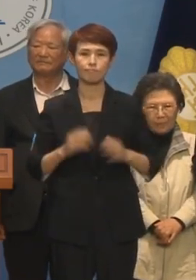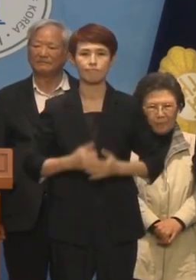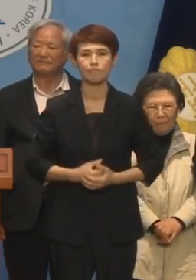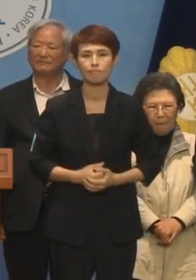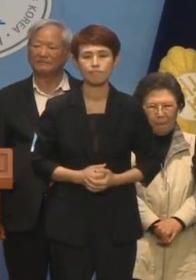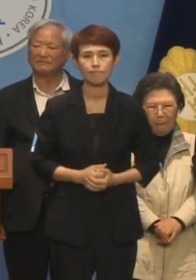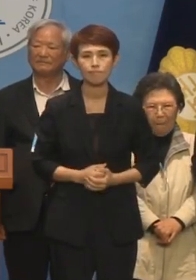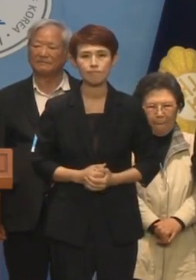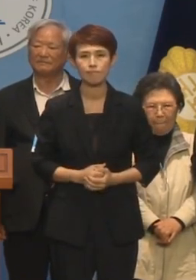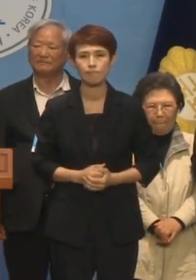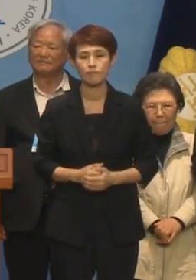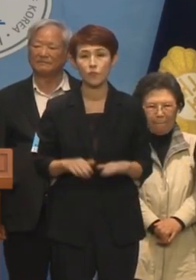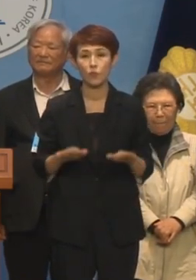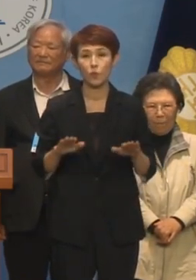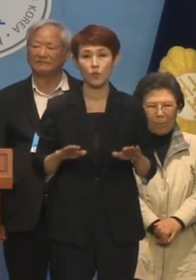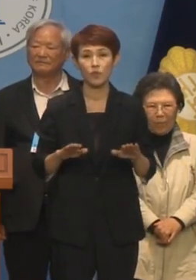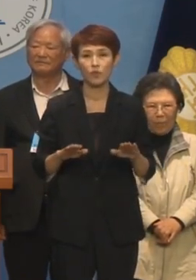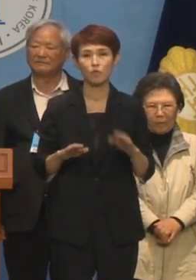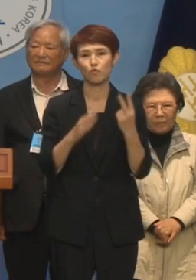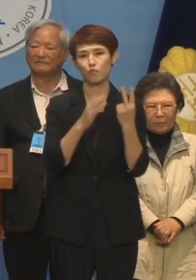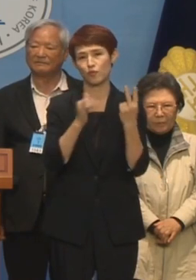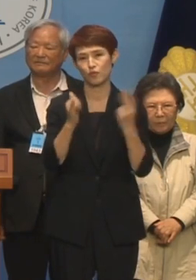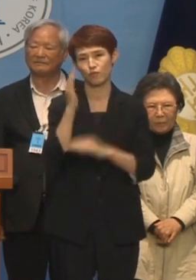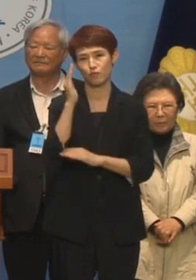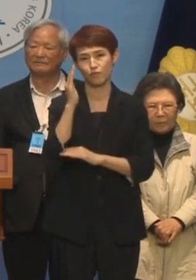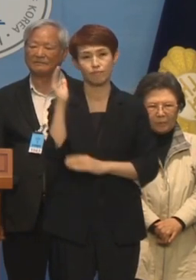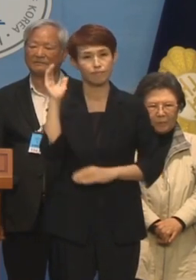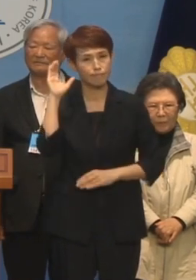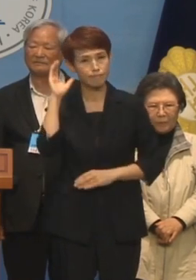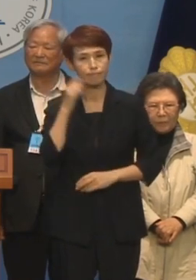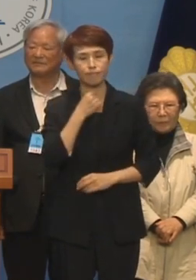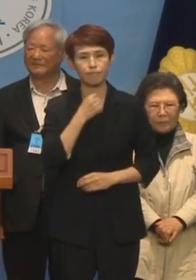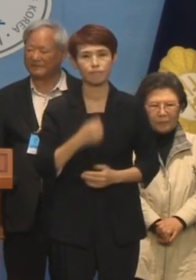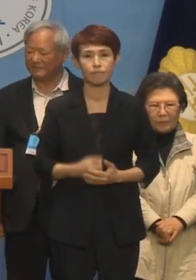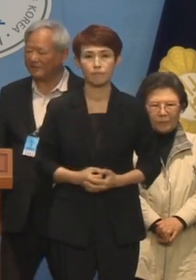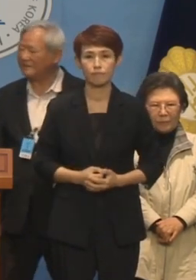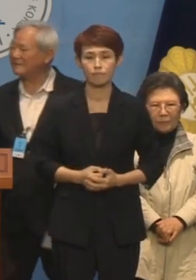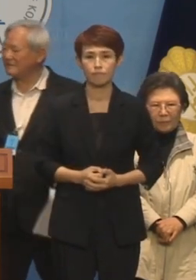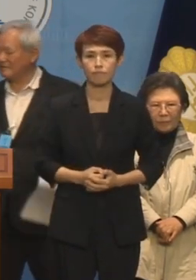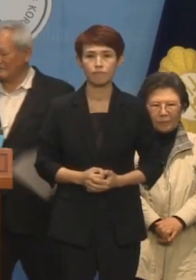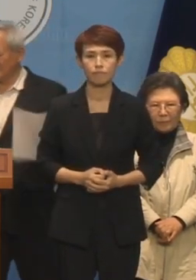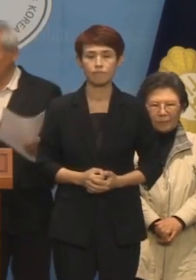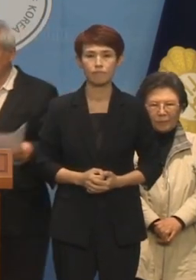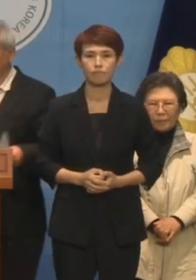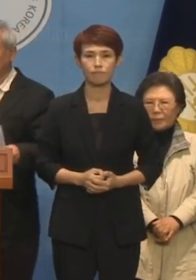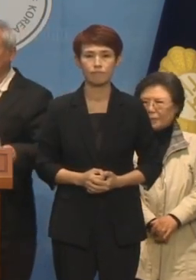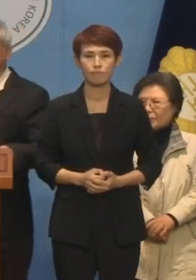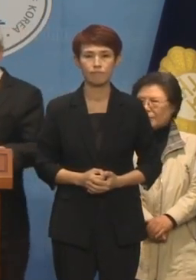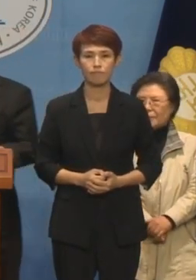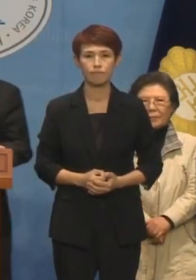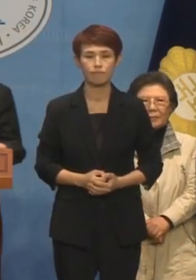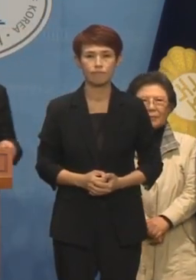하셨습니다. 그래서 오늘 두 분 정도 말씀을 듣는 것을 하겠습니다. 어느 분이? 네.